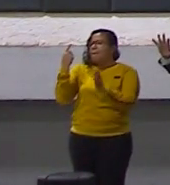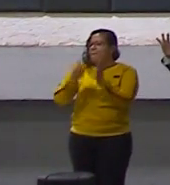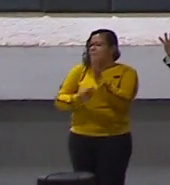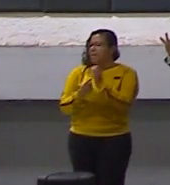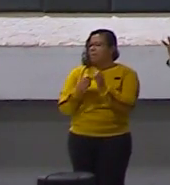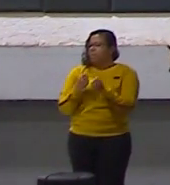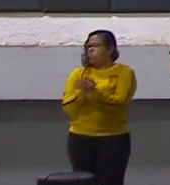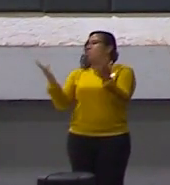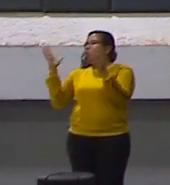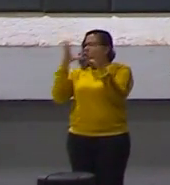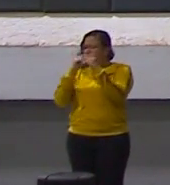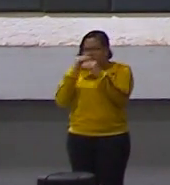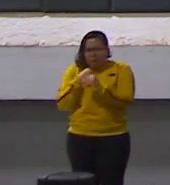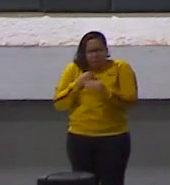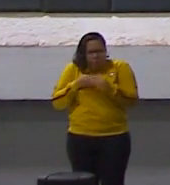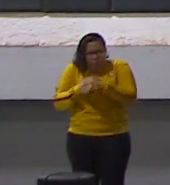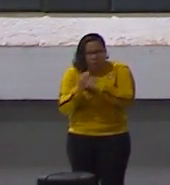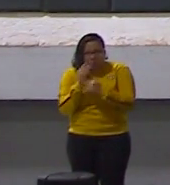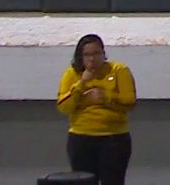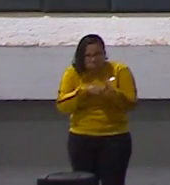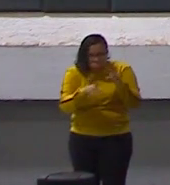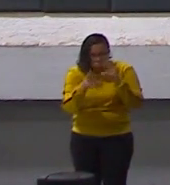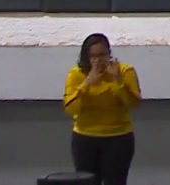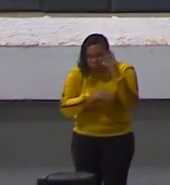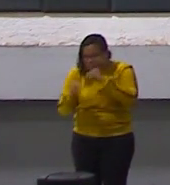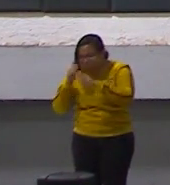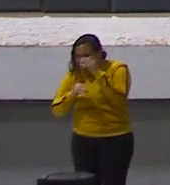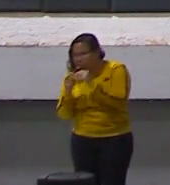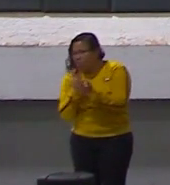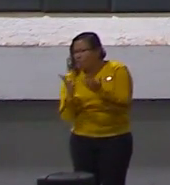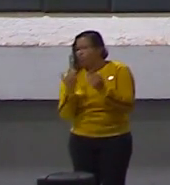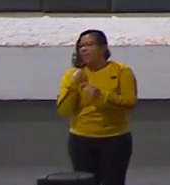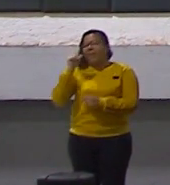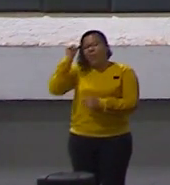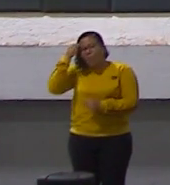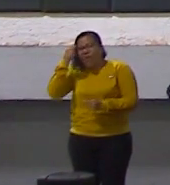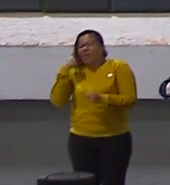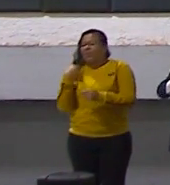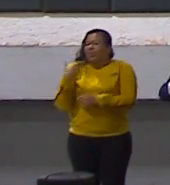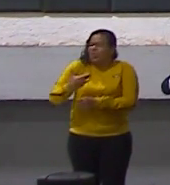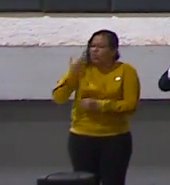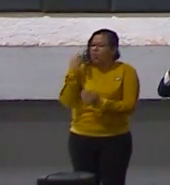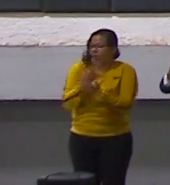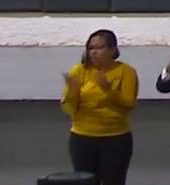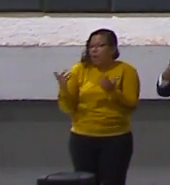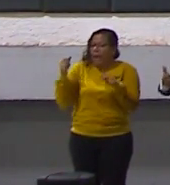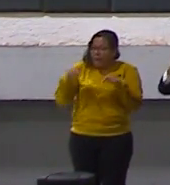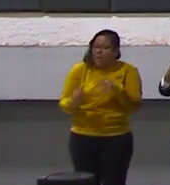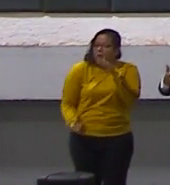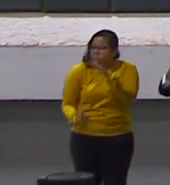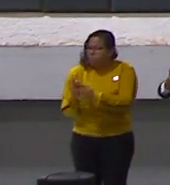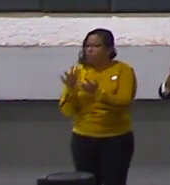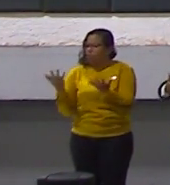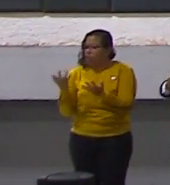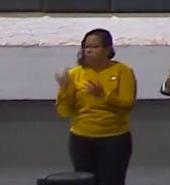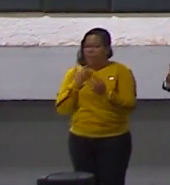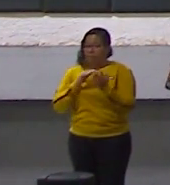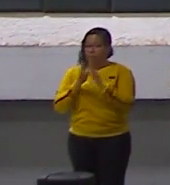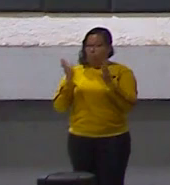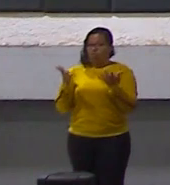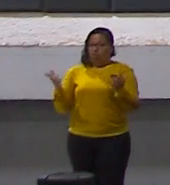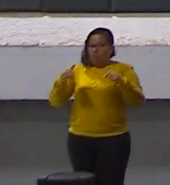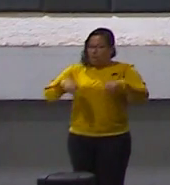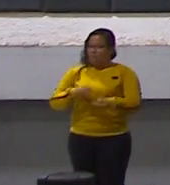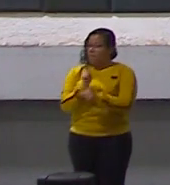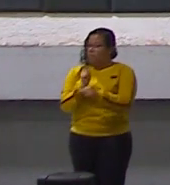aparecían todos los recuerdos a partir de los objetos fuentes históricas primarias donde está el cuarto de san alejo de